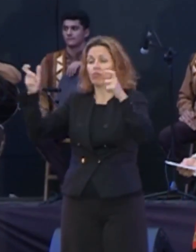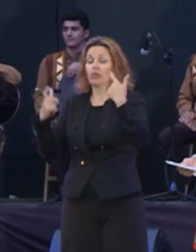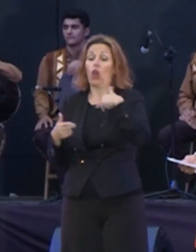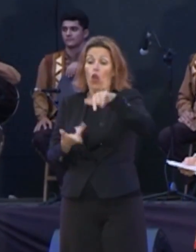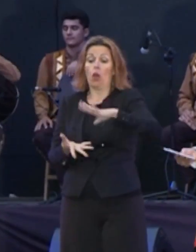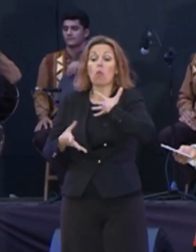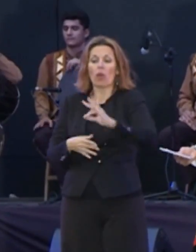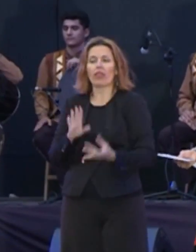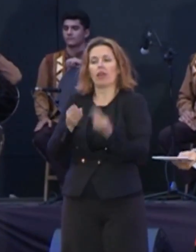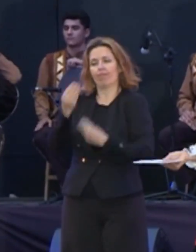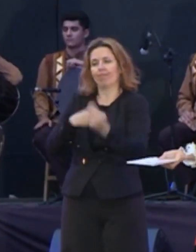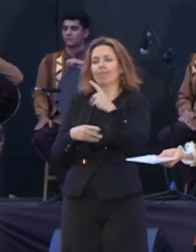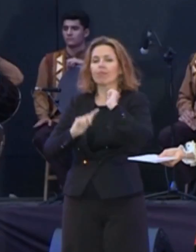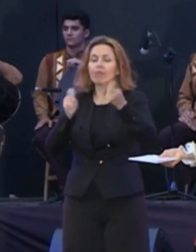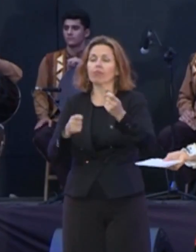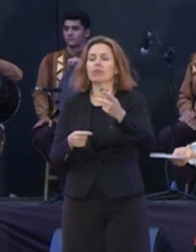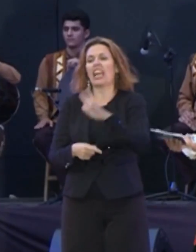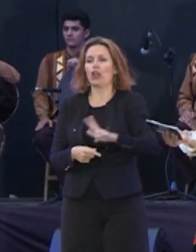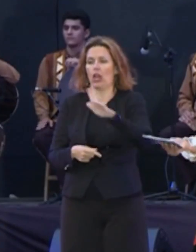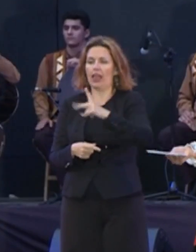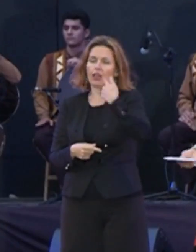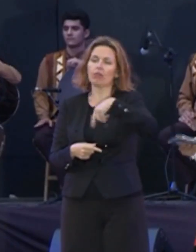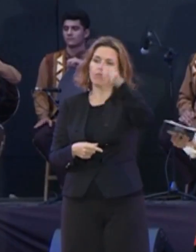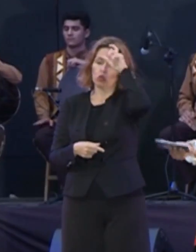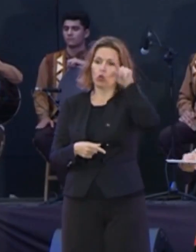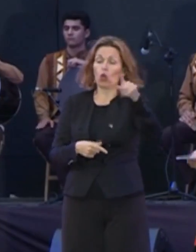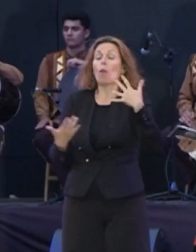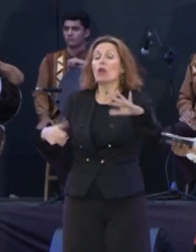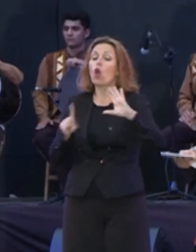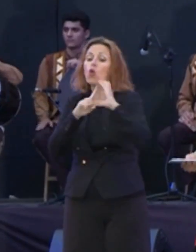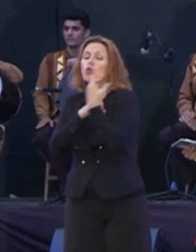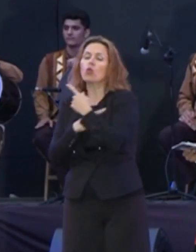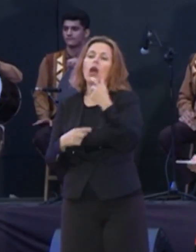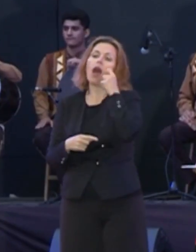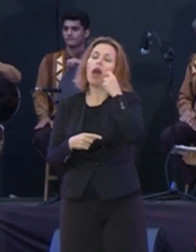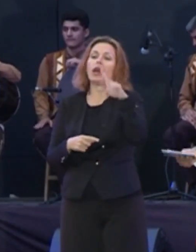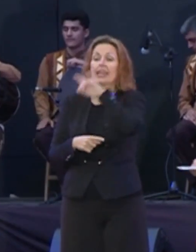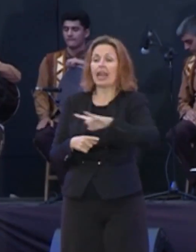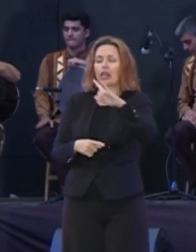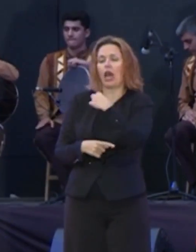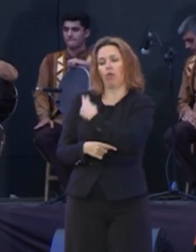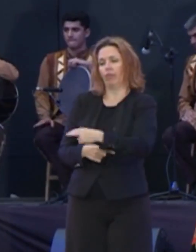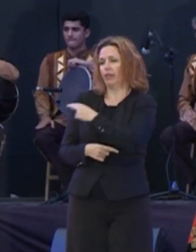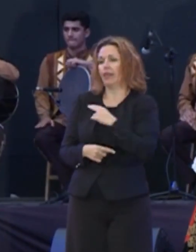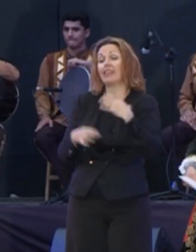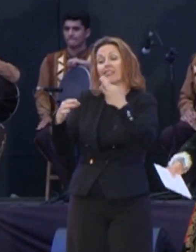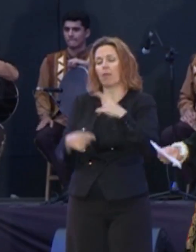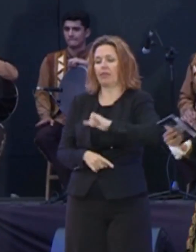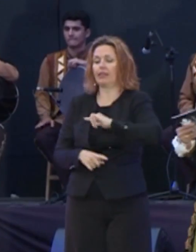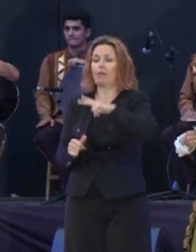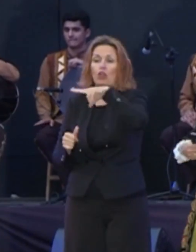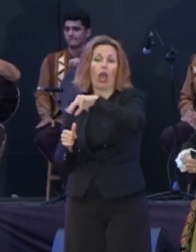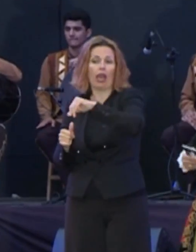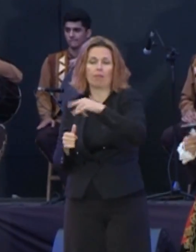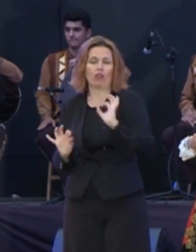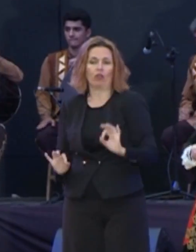turcos, pero su cultura, su raza, su pueblo y su religión es la cristiana y siempre fueron armenios.